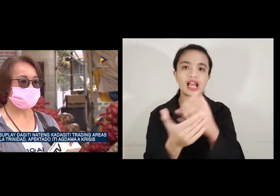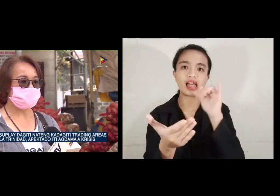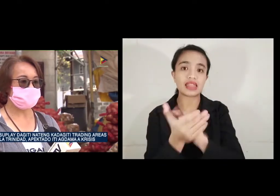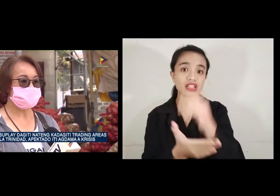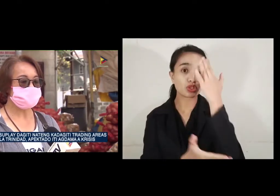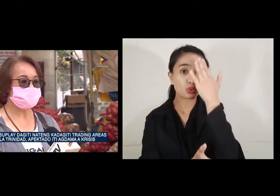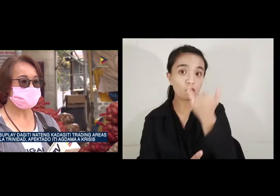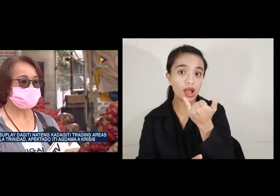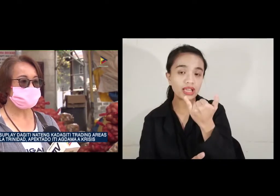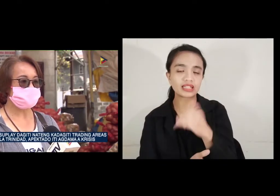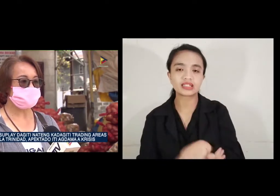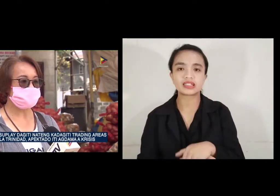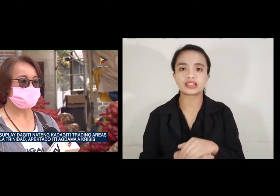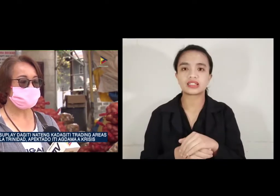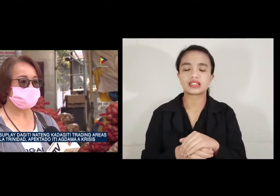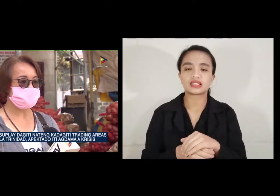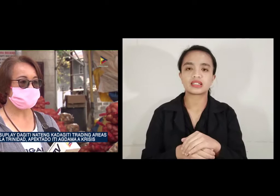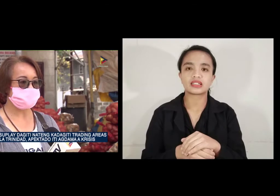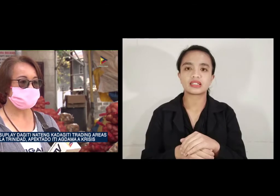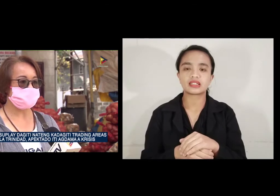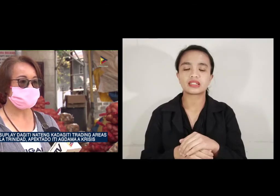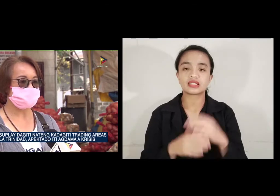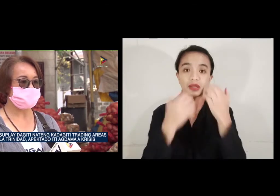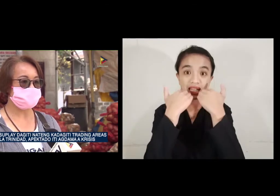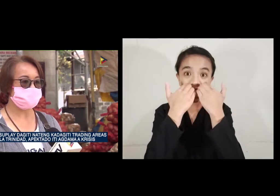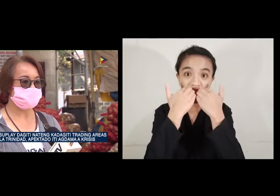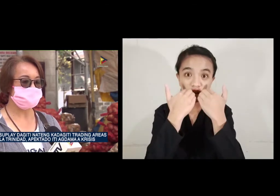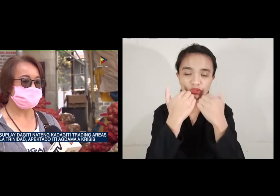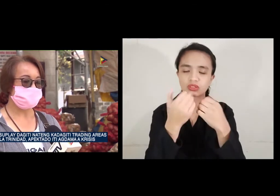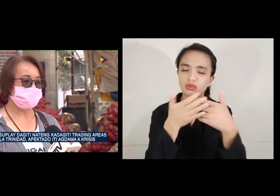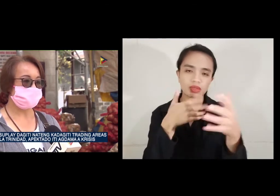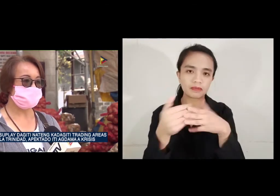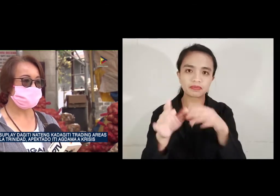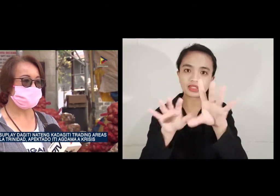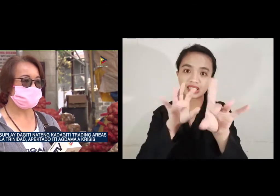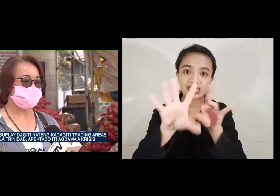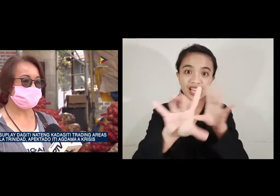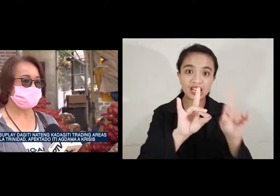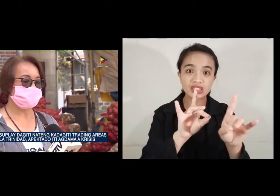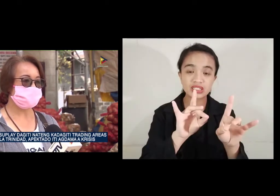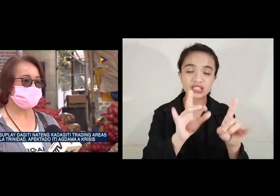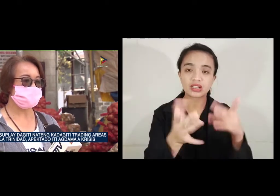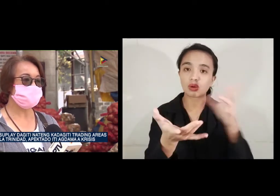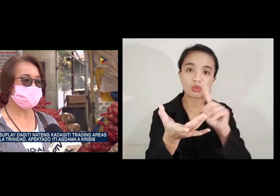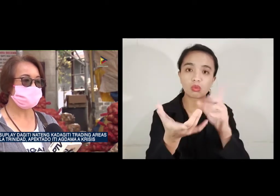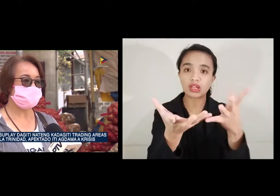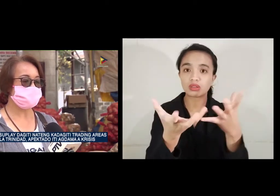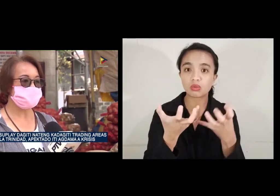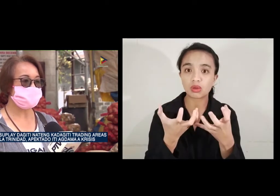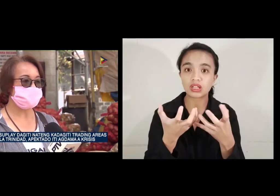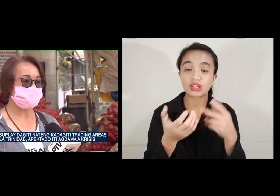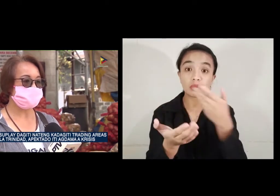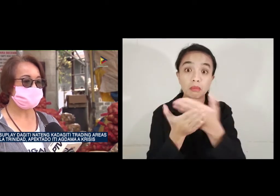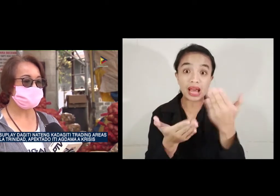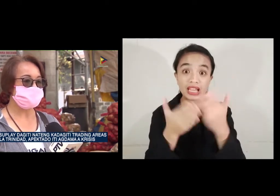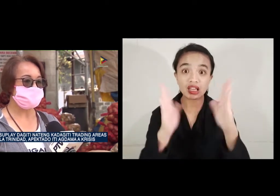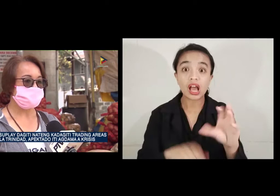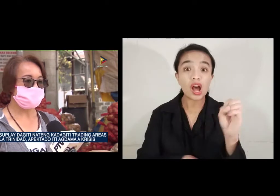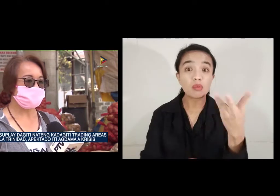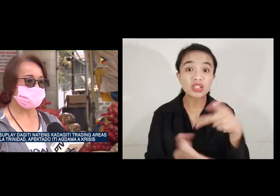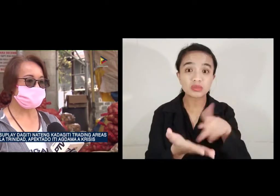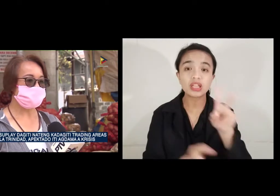ay medium kasi nga ti carrots kas kada di pagpilian nga bayadan ti buyer ti 2 piso kasi